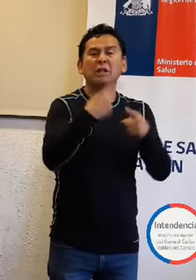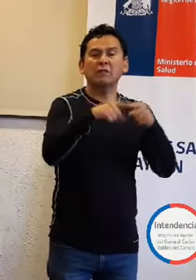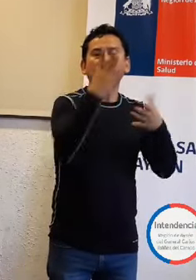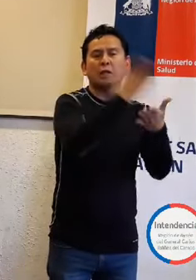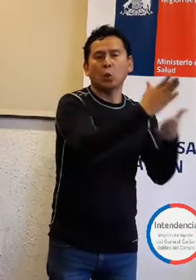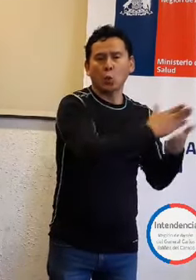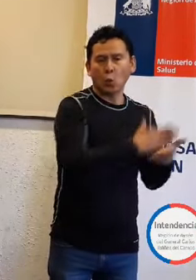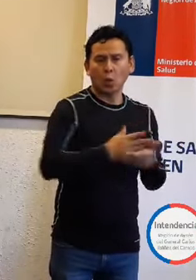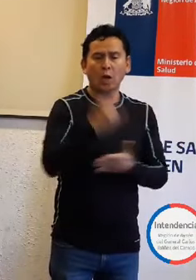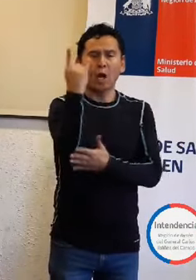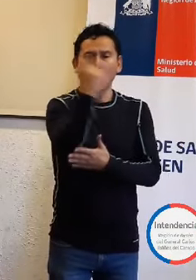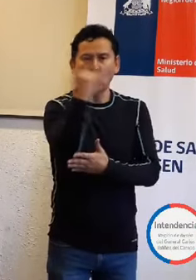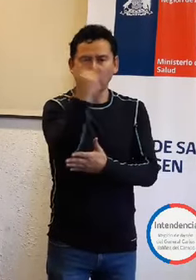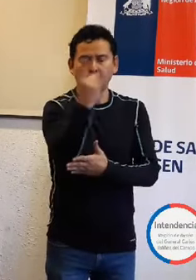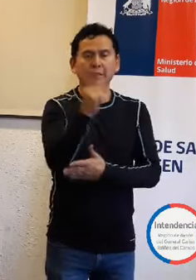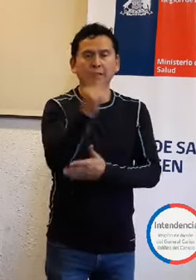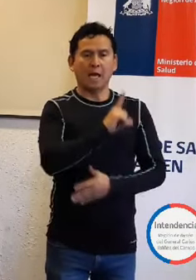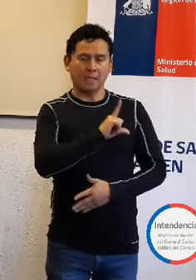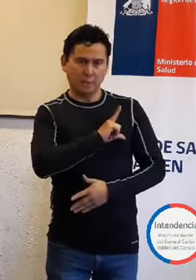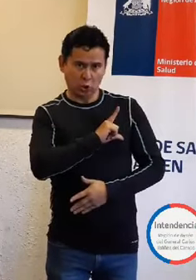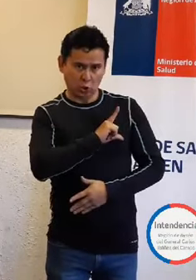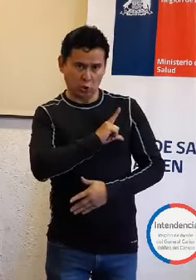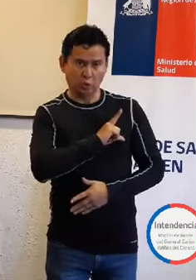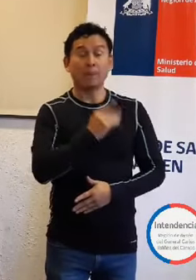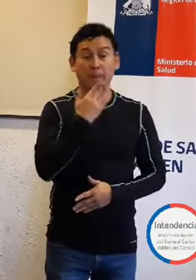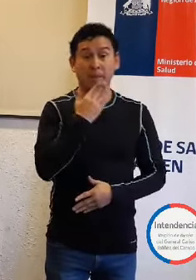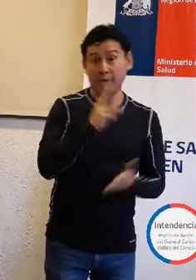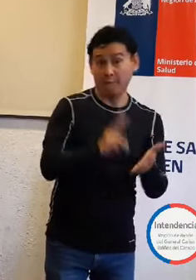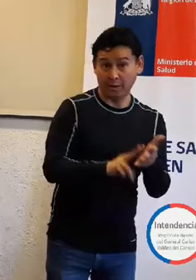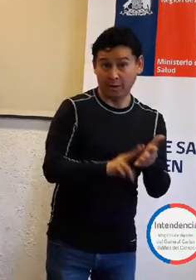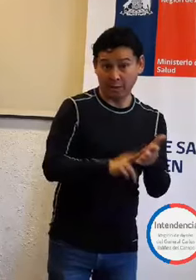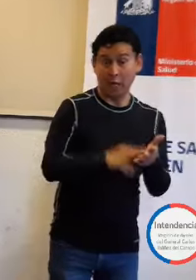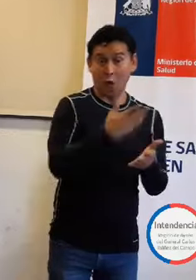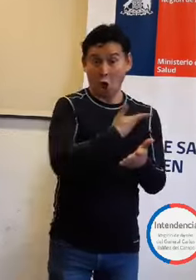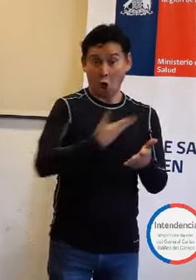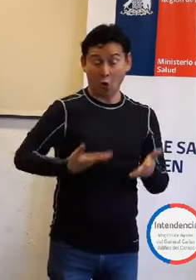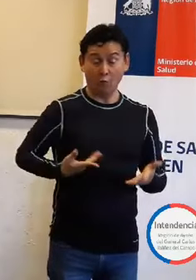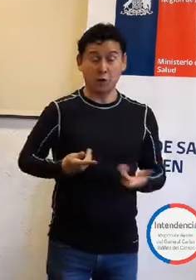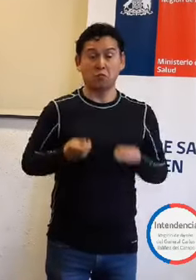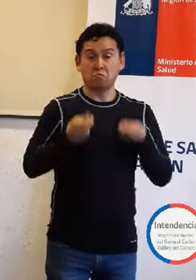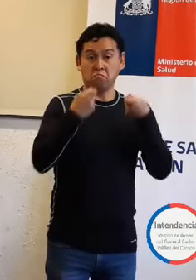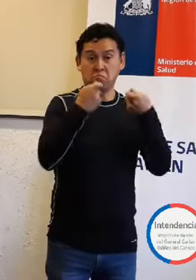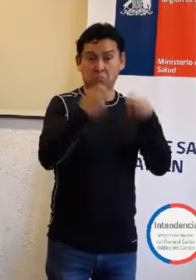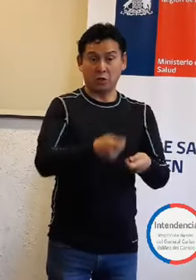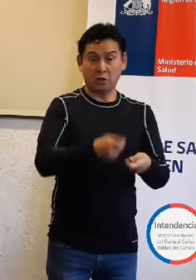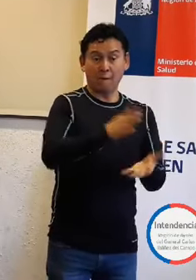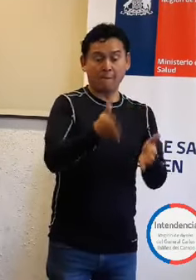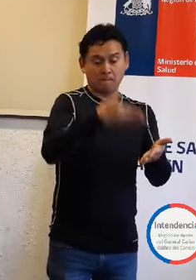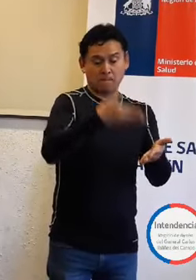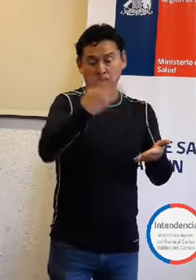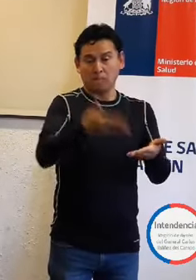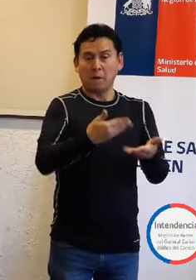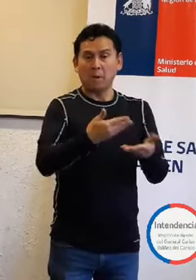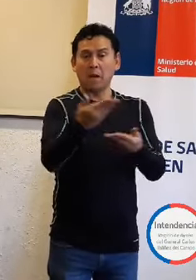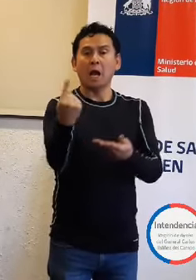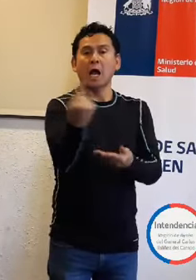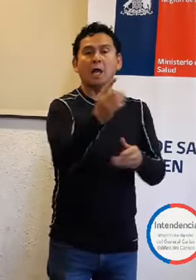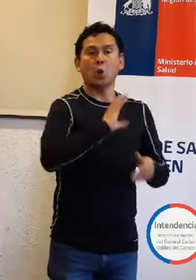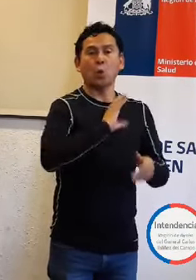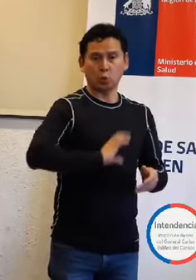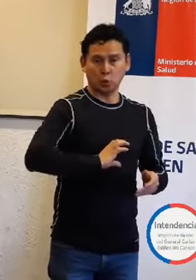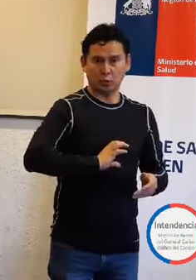colegios, universidades y liceos. También es cierto que el gobierno invierte en textos escolares donde debieran aparecer los contenidos para cada curso.